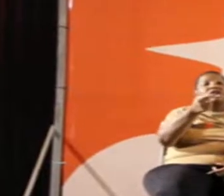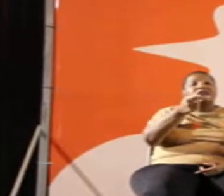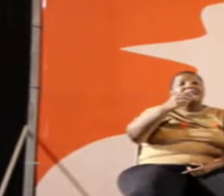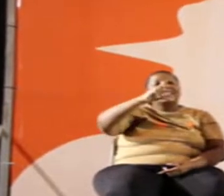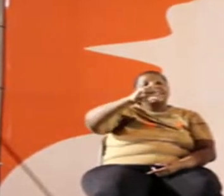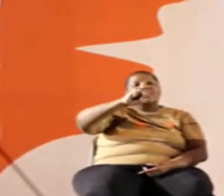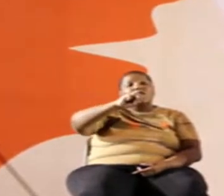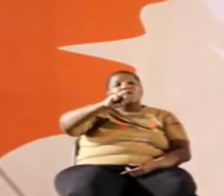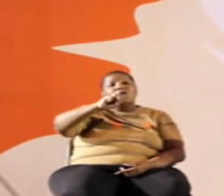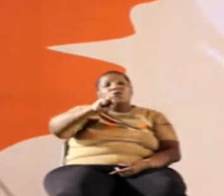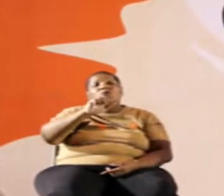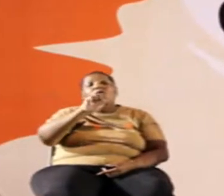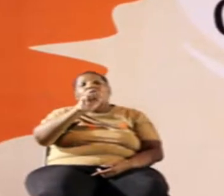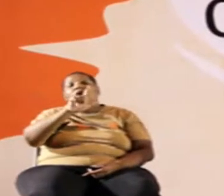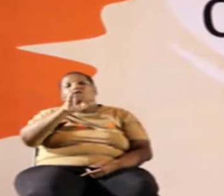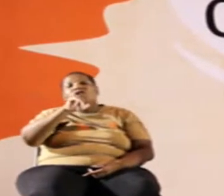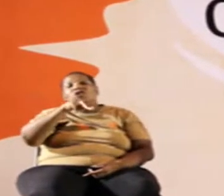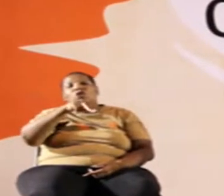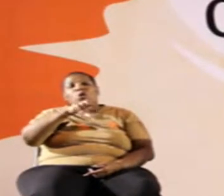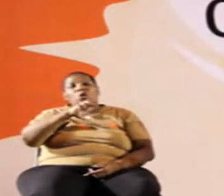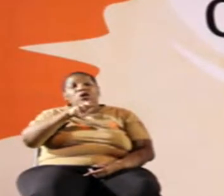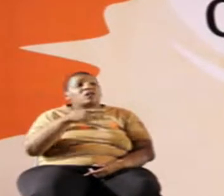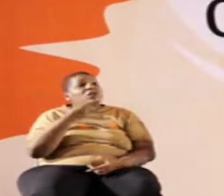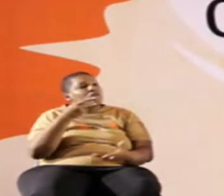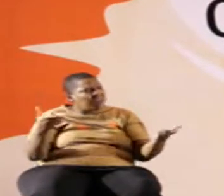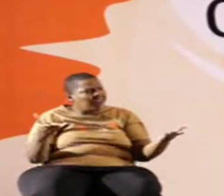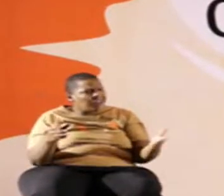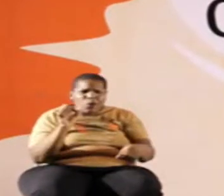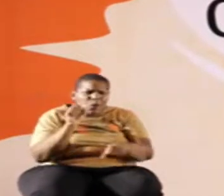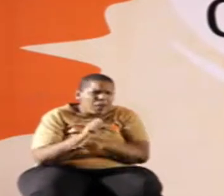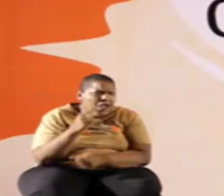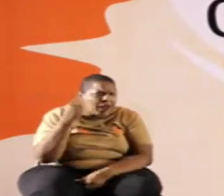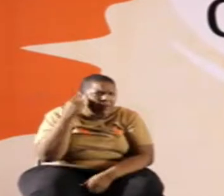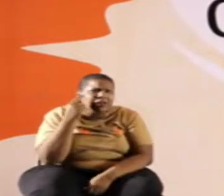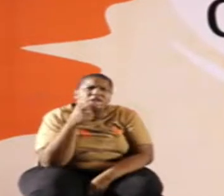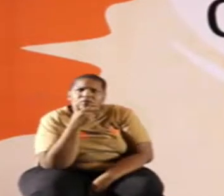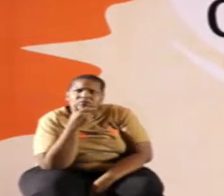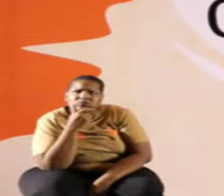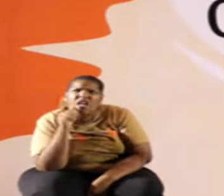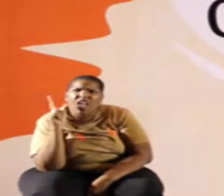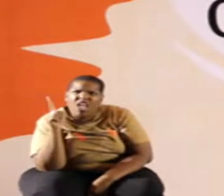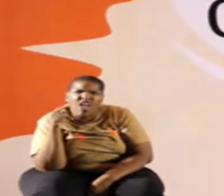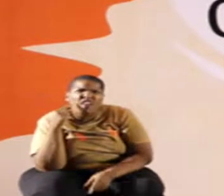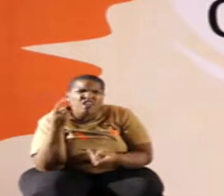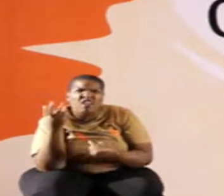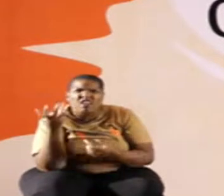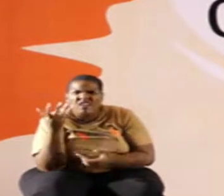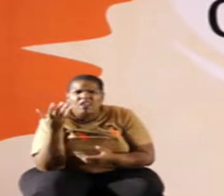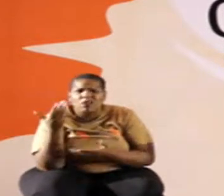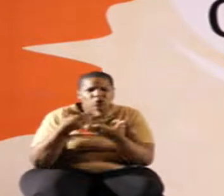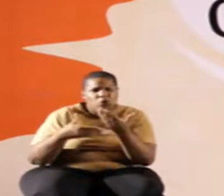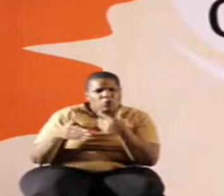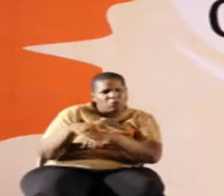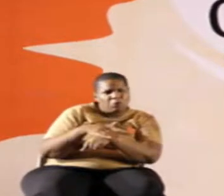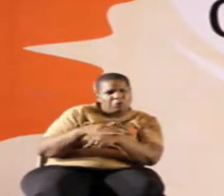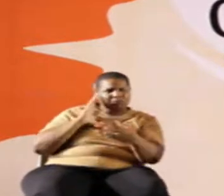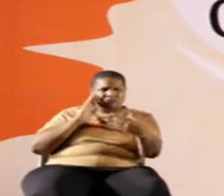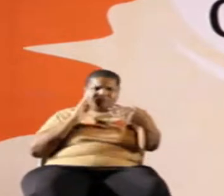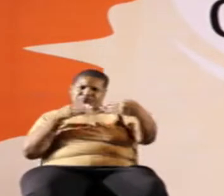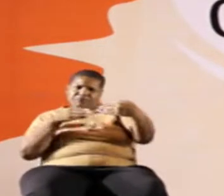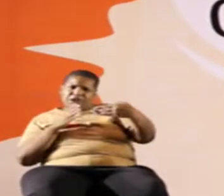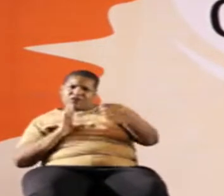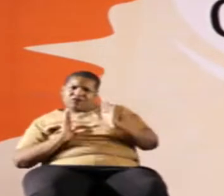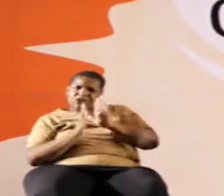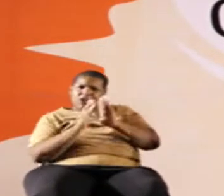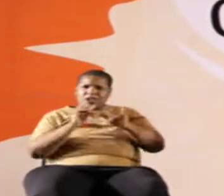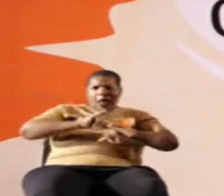Alcione. Como eu digo, a gente não para pensar, meu Deus, será que ela está dialogando, confrontando e